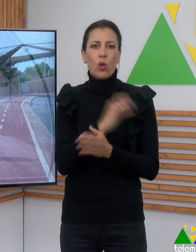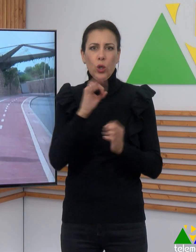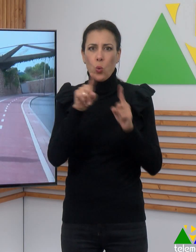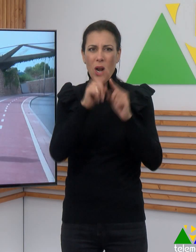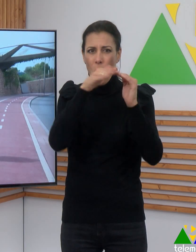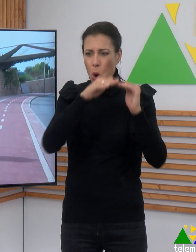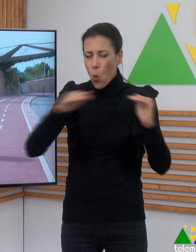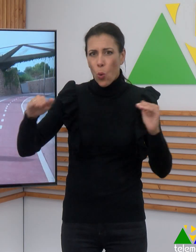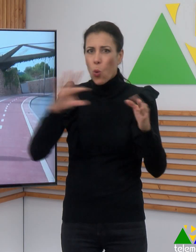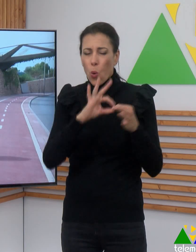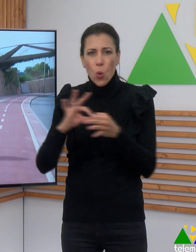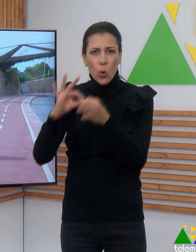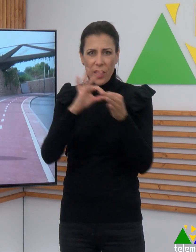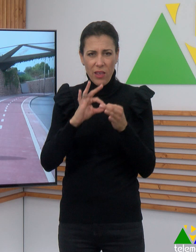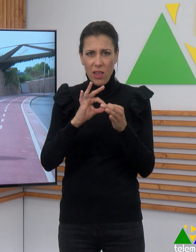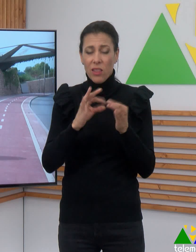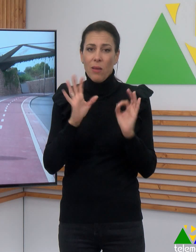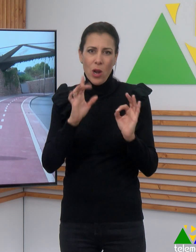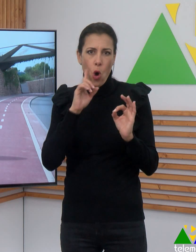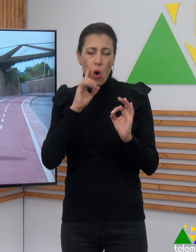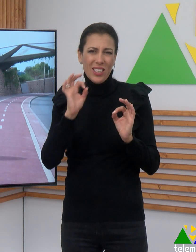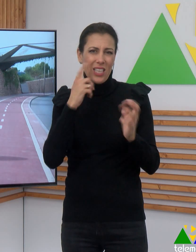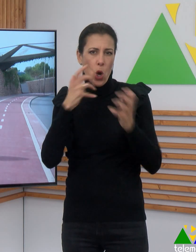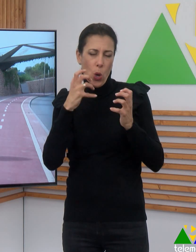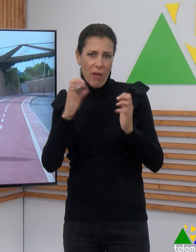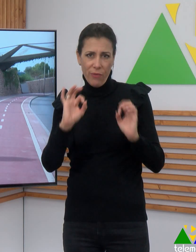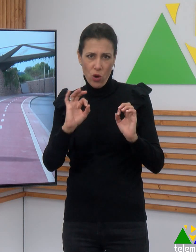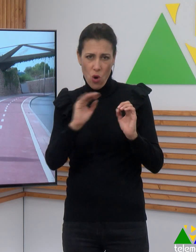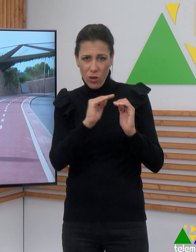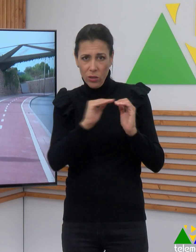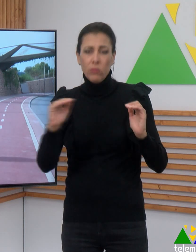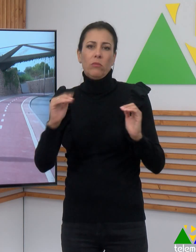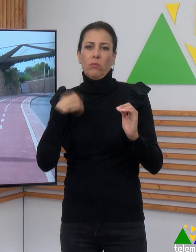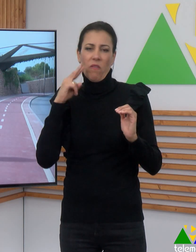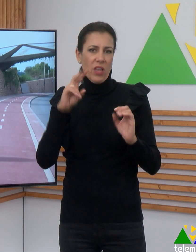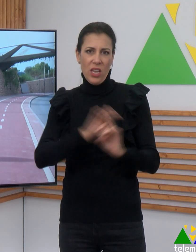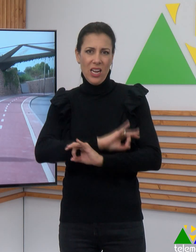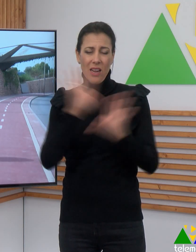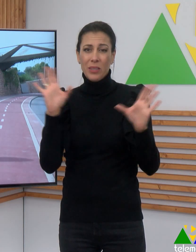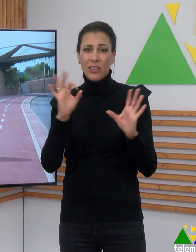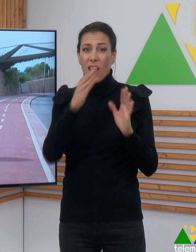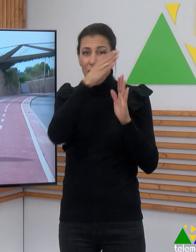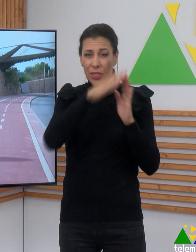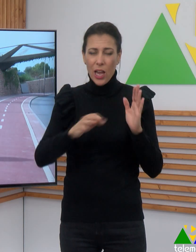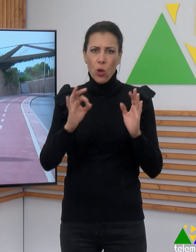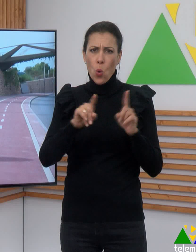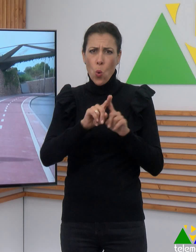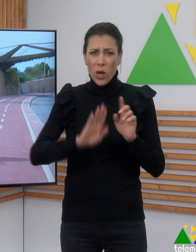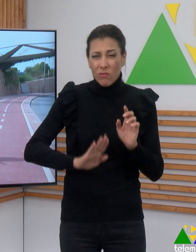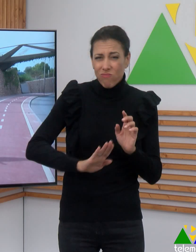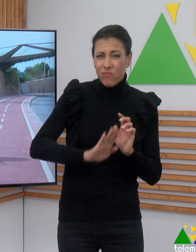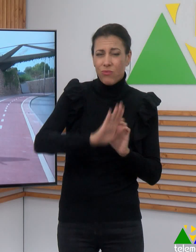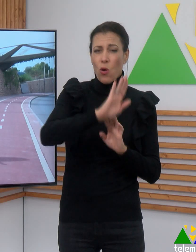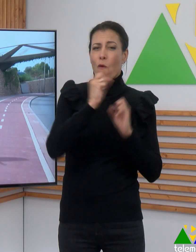unidad morfológica desde el punto de vista geográfico, orográfica, donde se ve claramente el cerro debería ser una ladera que llegaba hasta